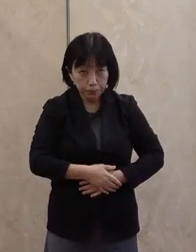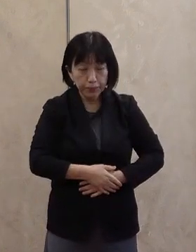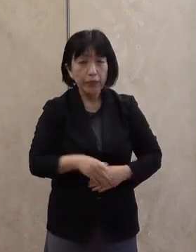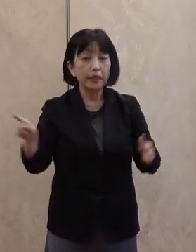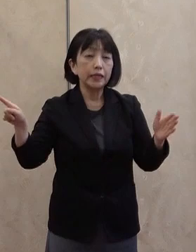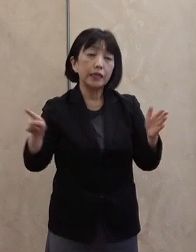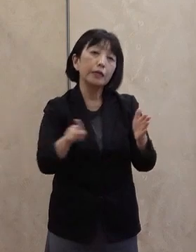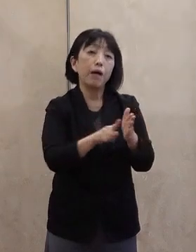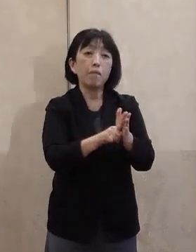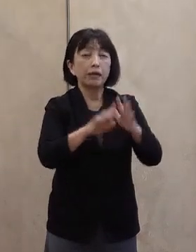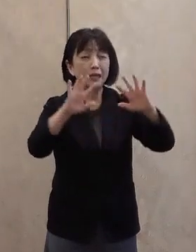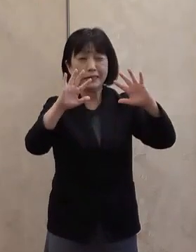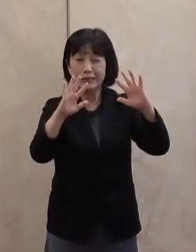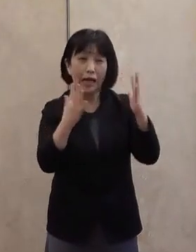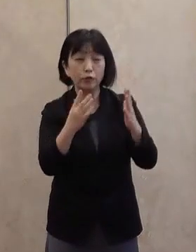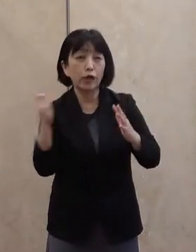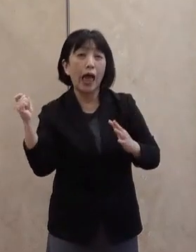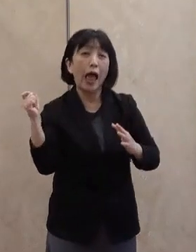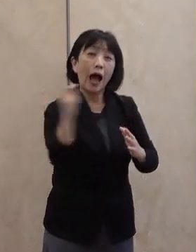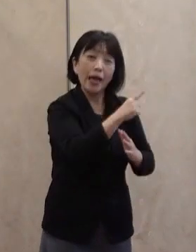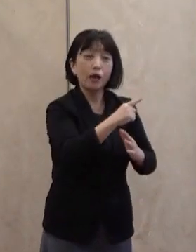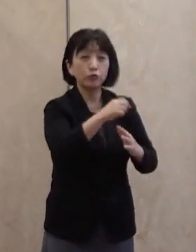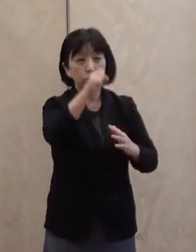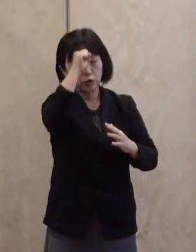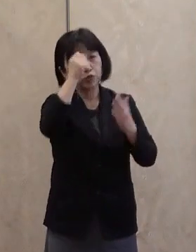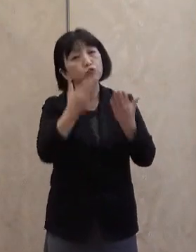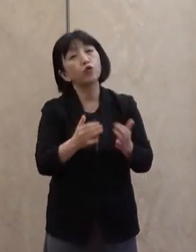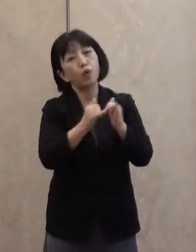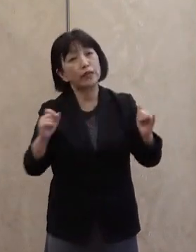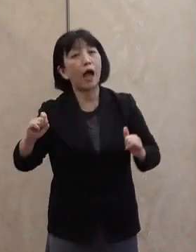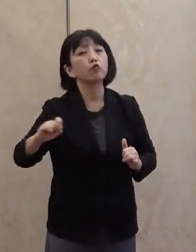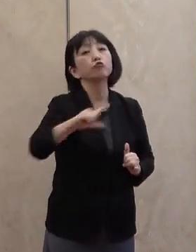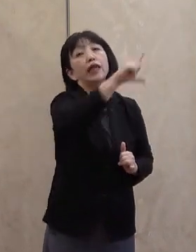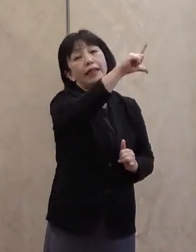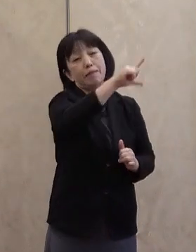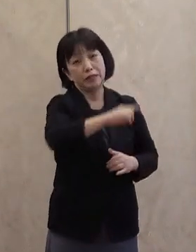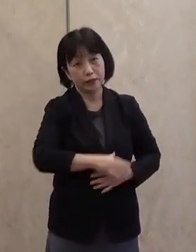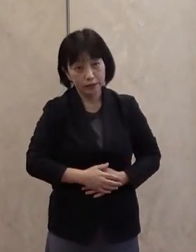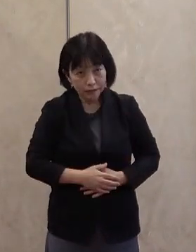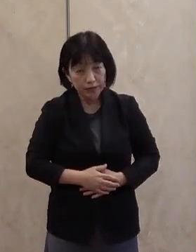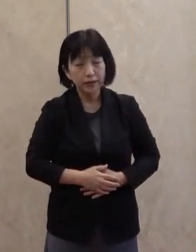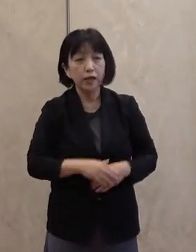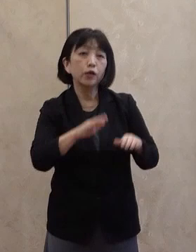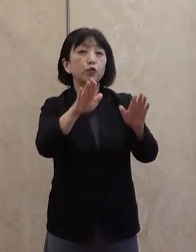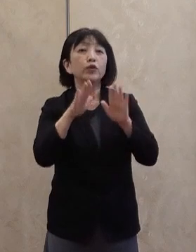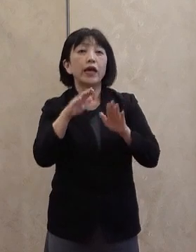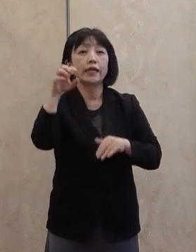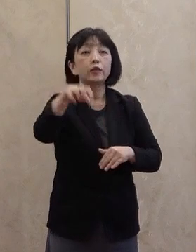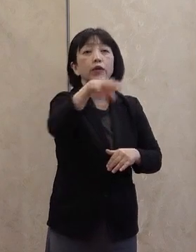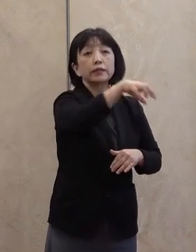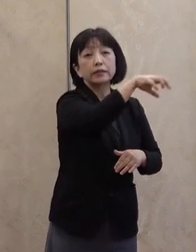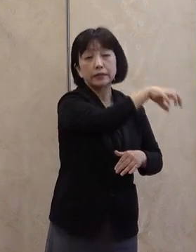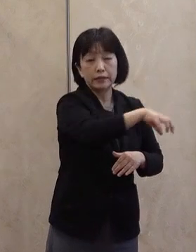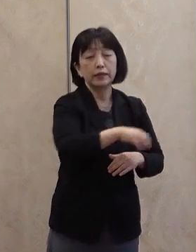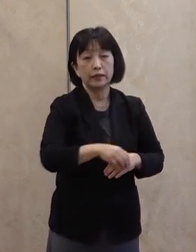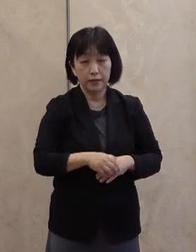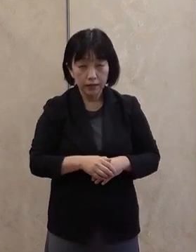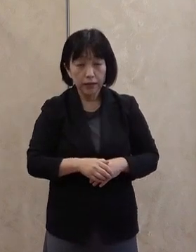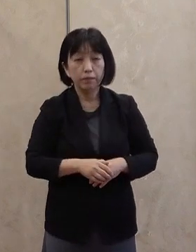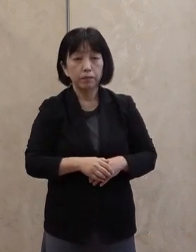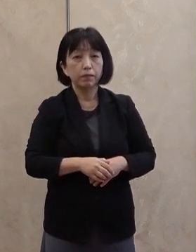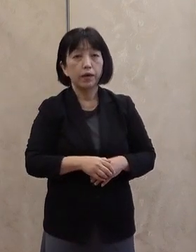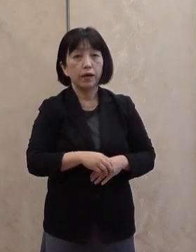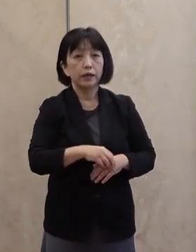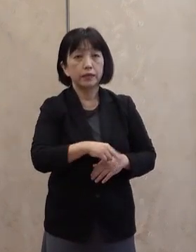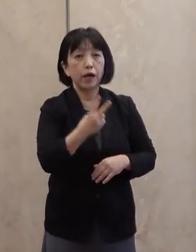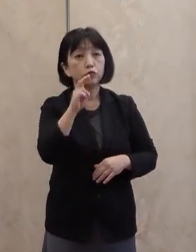これまでナイスピードで重症者が急増しているという状況です。受け入れ機関に対しまして重症224床の早期